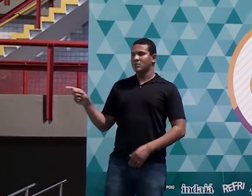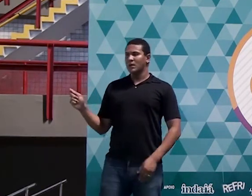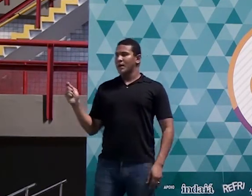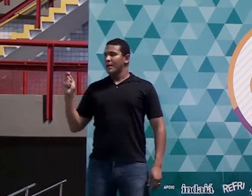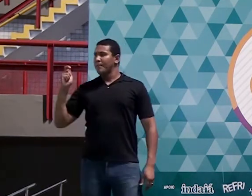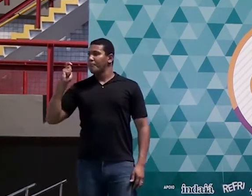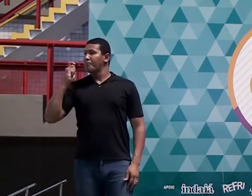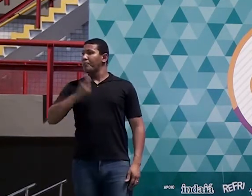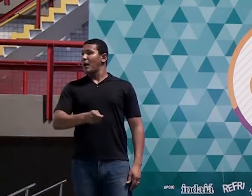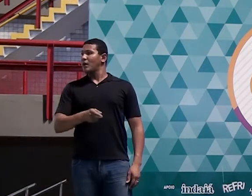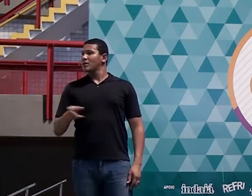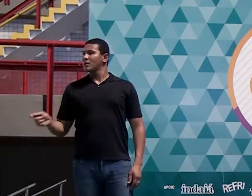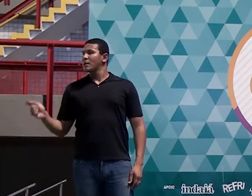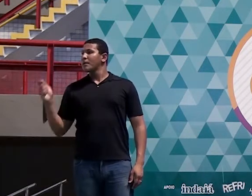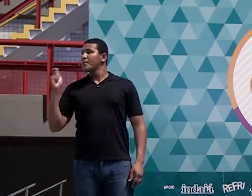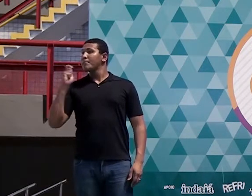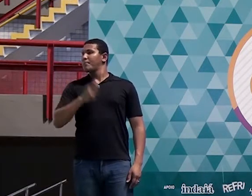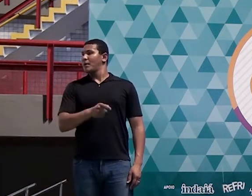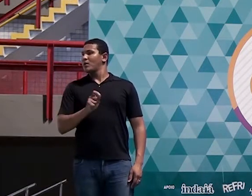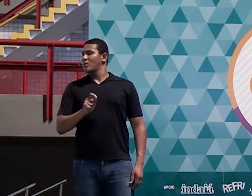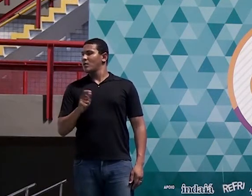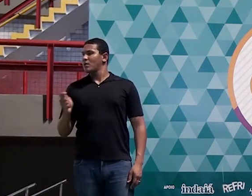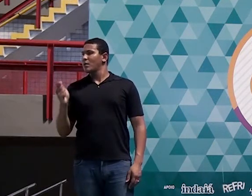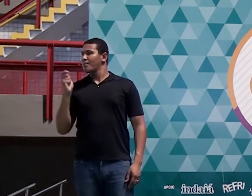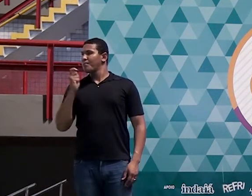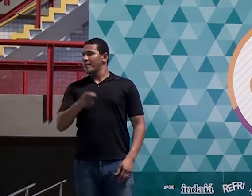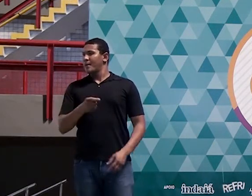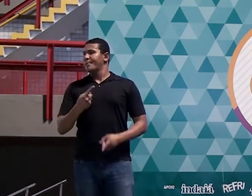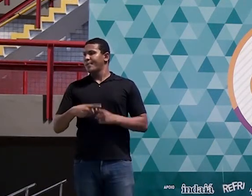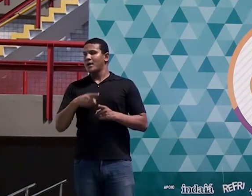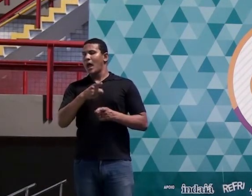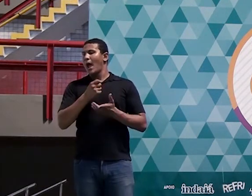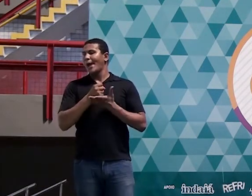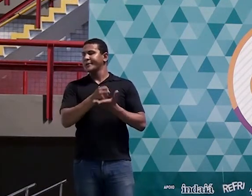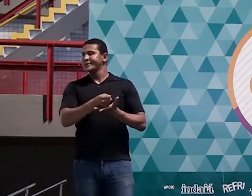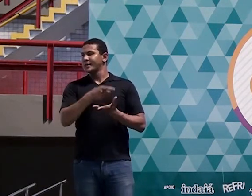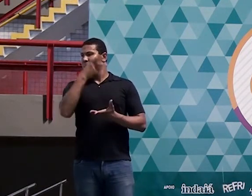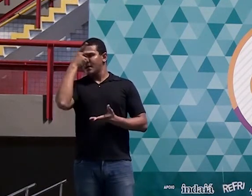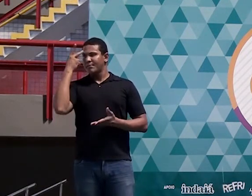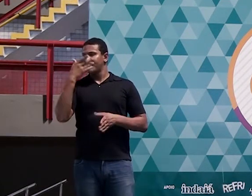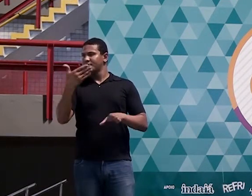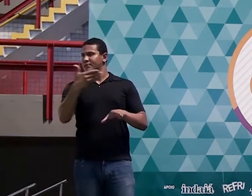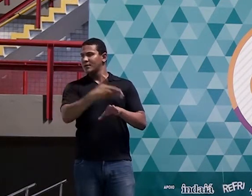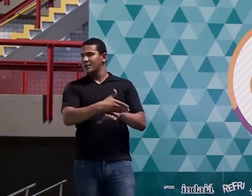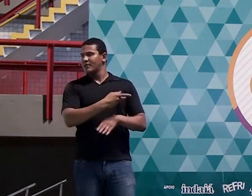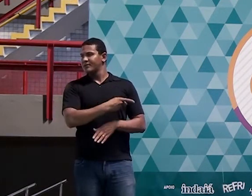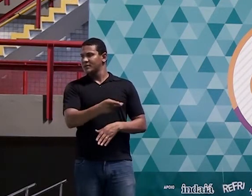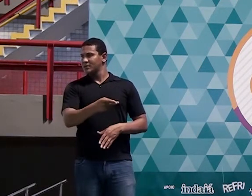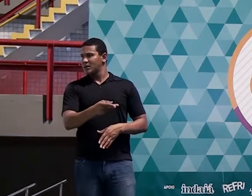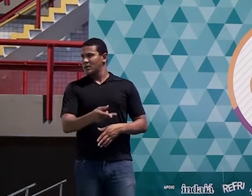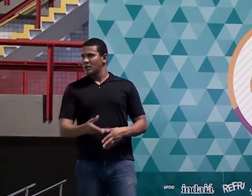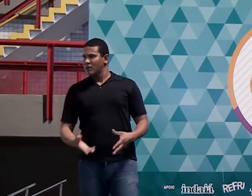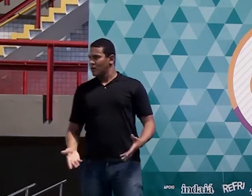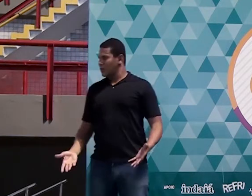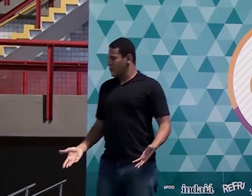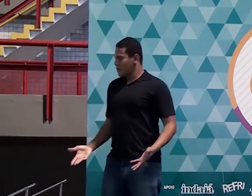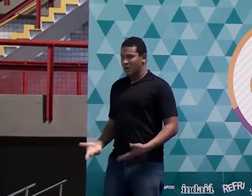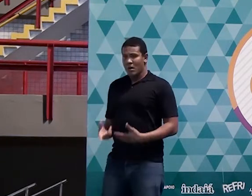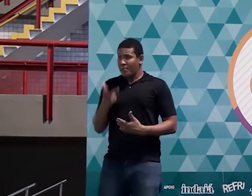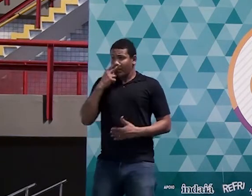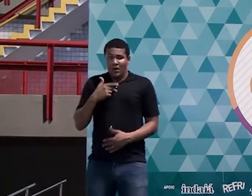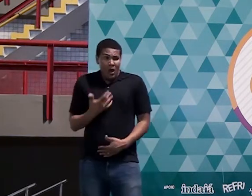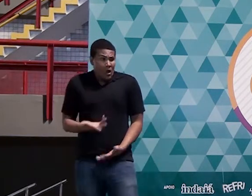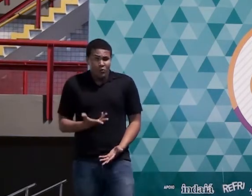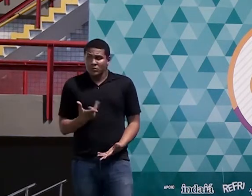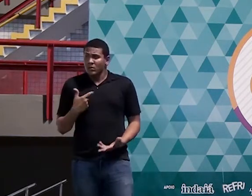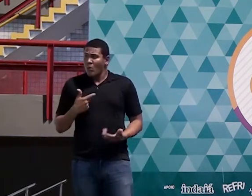chamada albergagem, que é para sustentar o pessoal que veio visitar o seu feudal. Se ele viajar, você